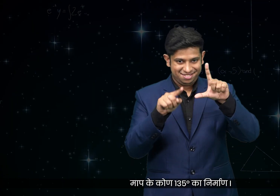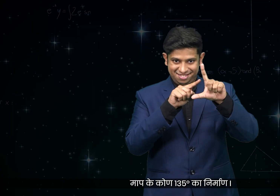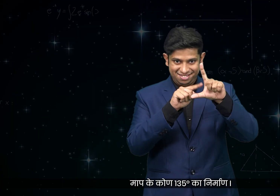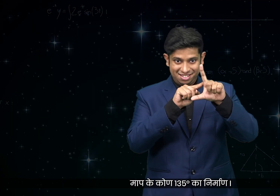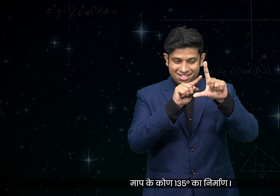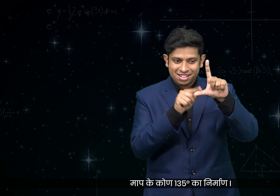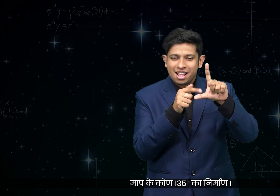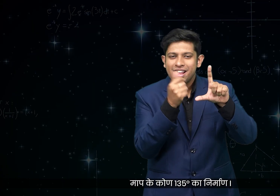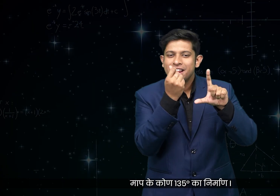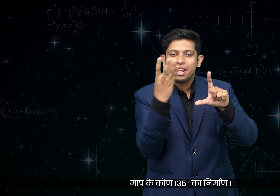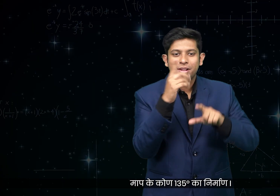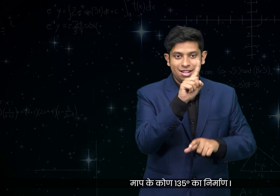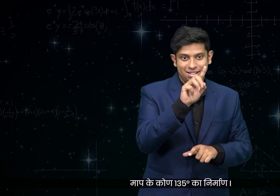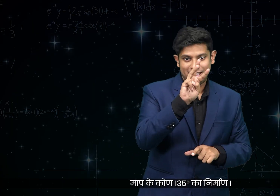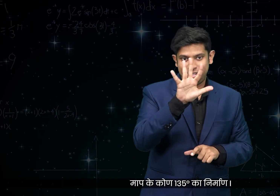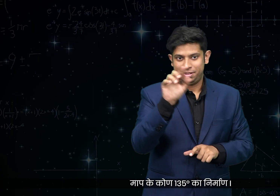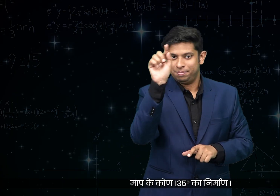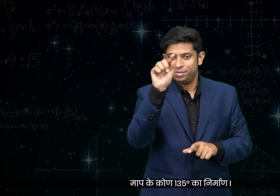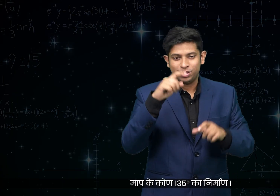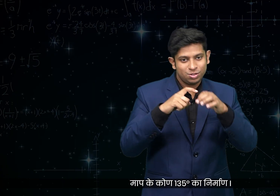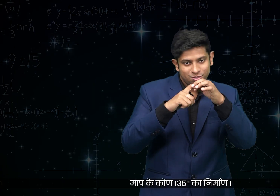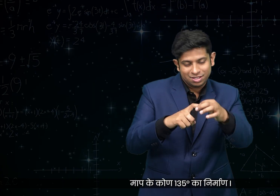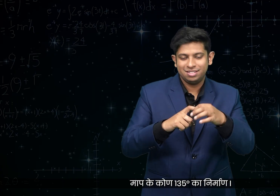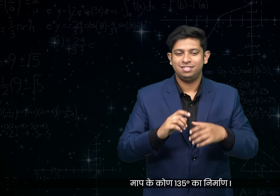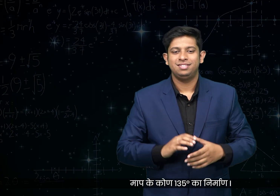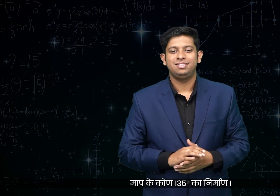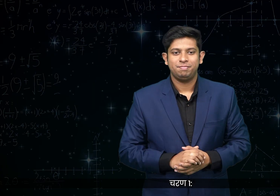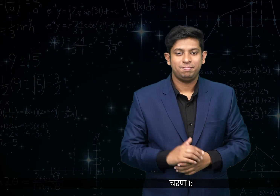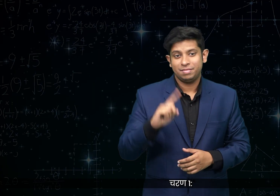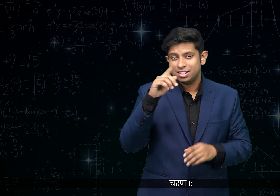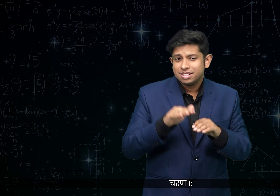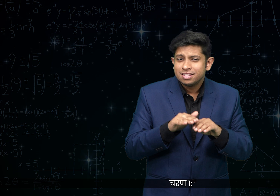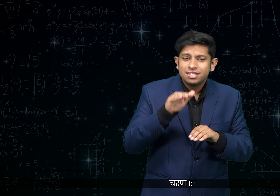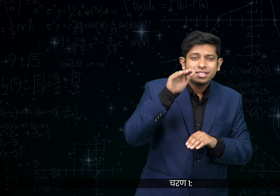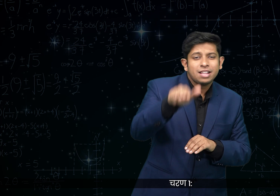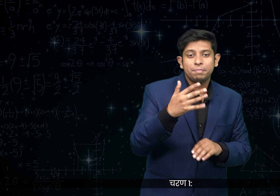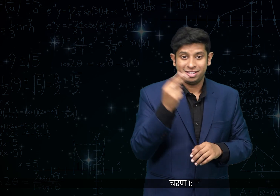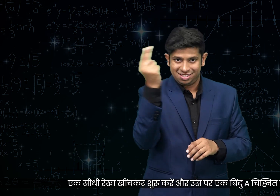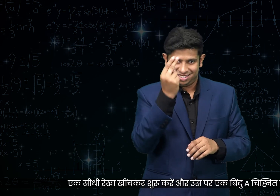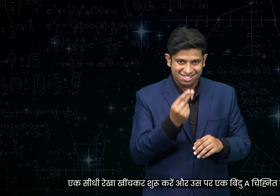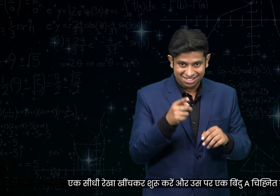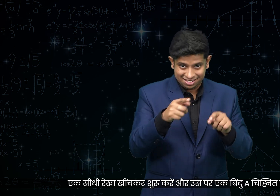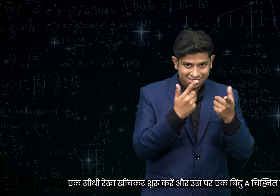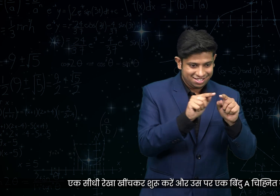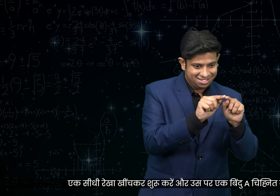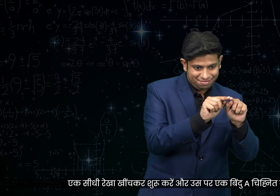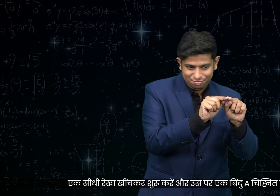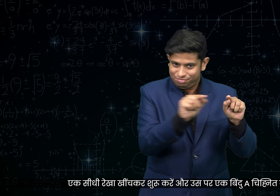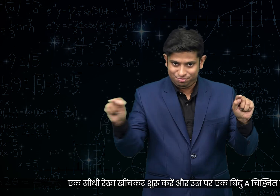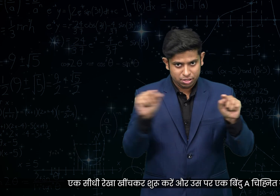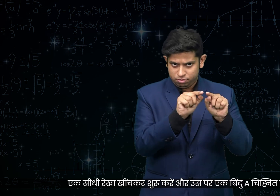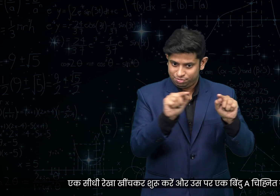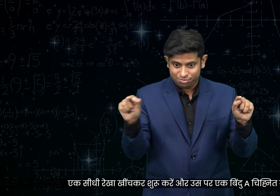माप के कोण 135 डिग्री का निर्माण। चरण 1, एक सीधी